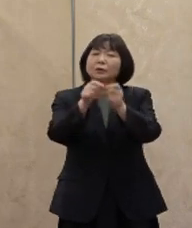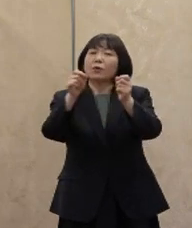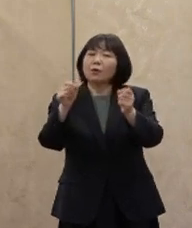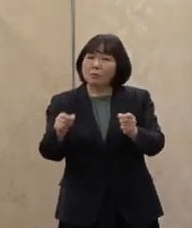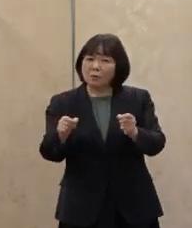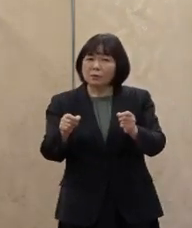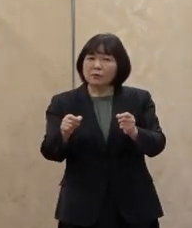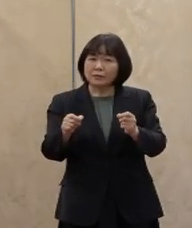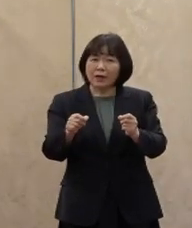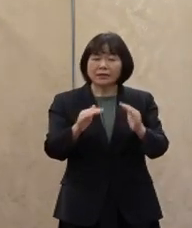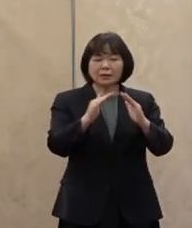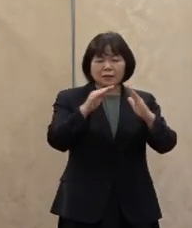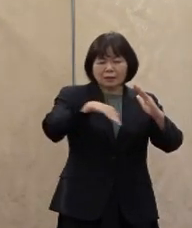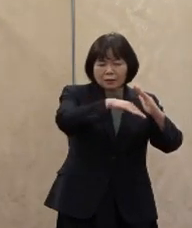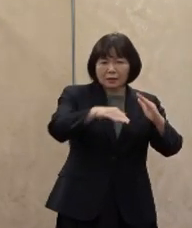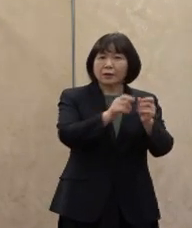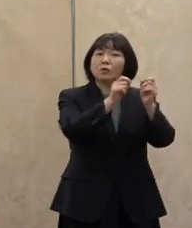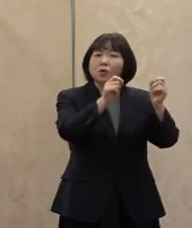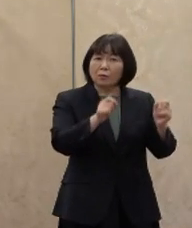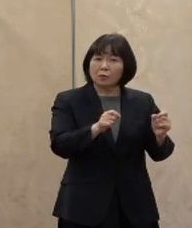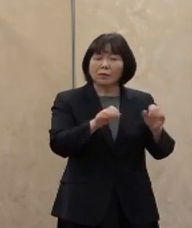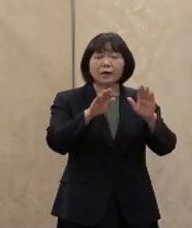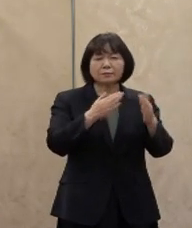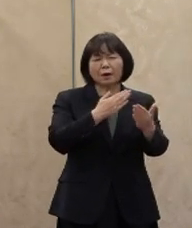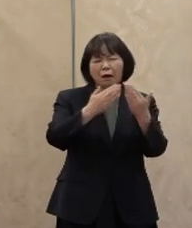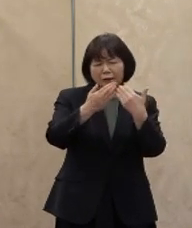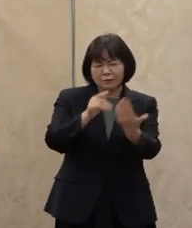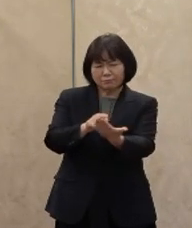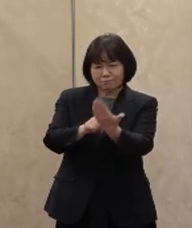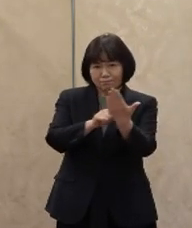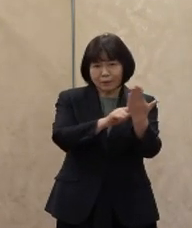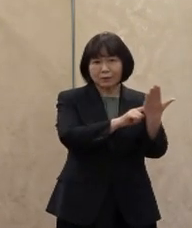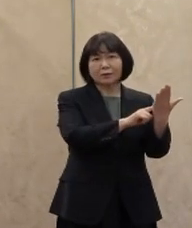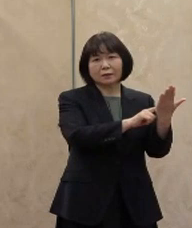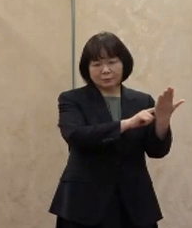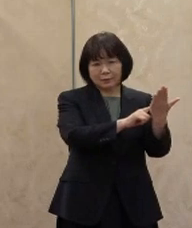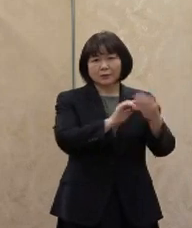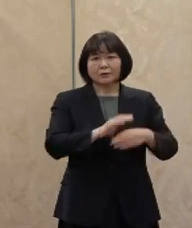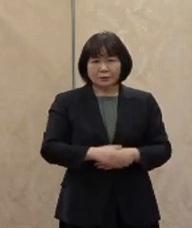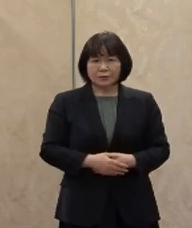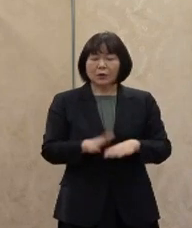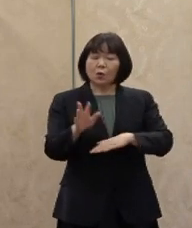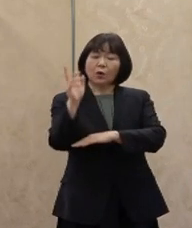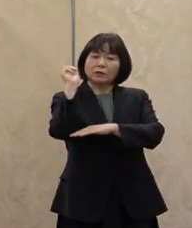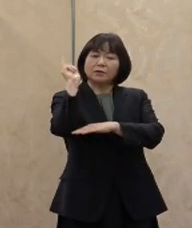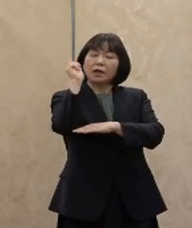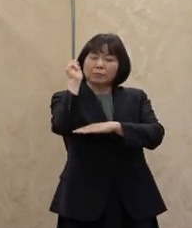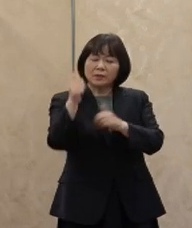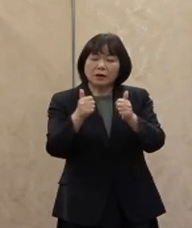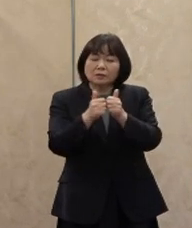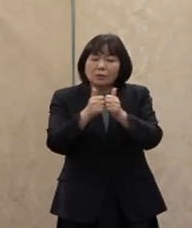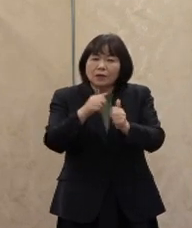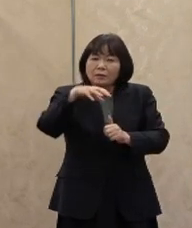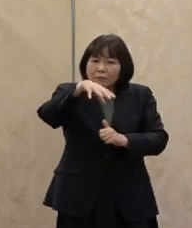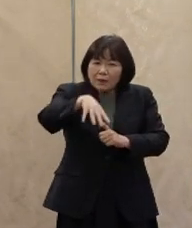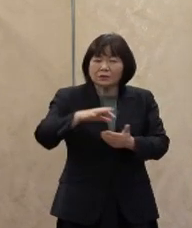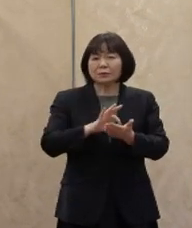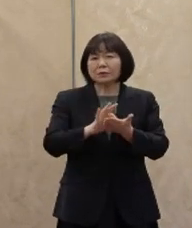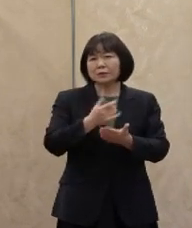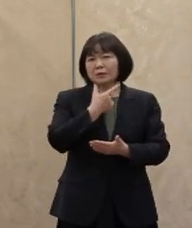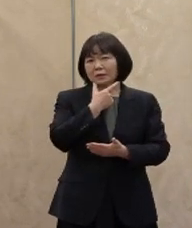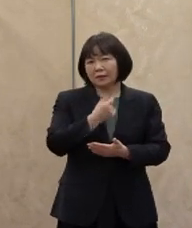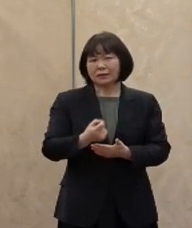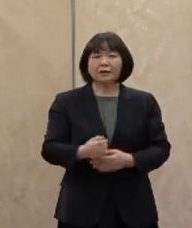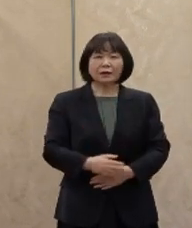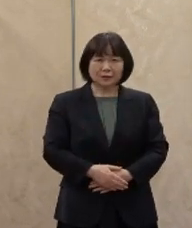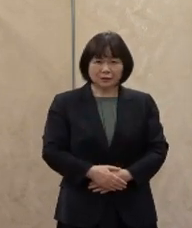の家庭に抱える問題、意見が顕著にもなってきてますので、まあ、このセミナーの機会、相談の機会をご利用いただけたらというふうに